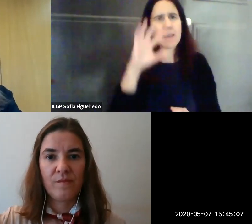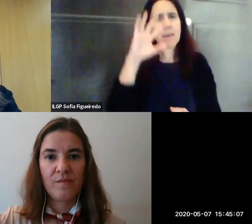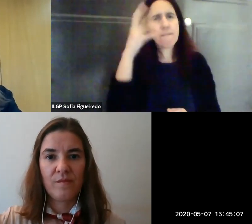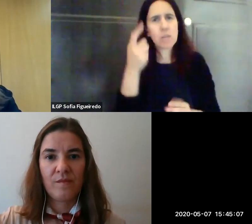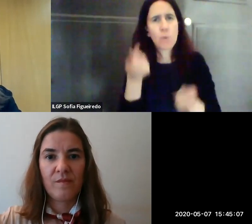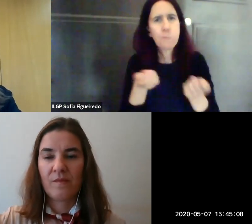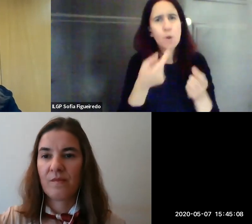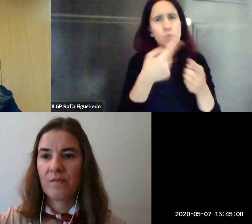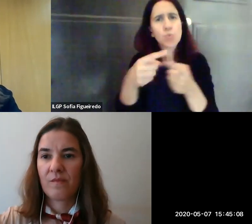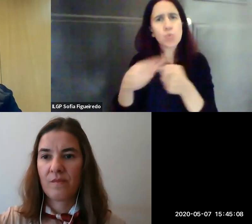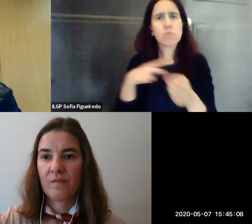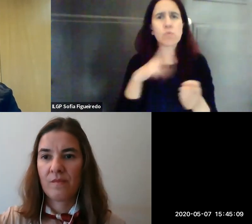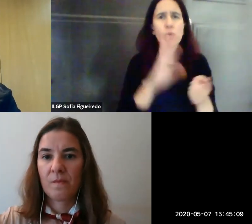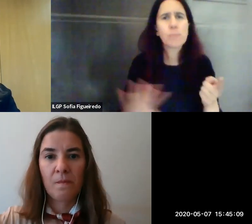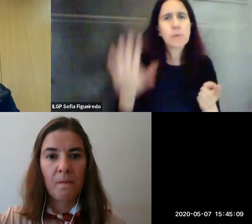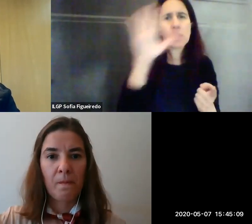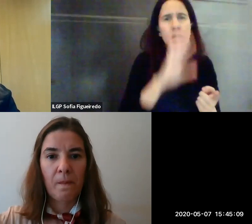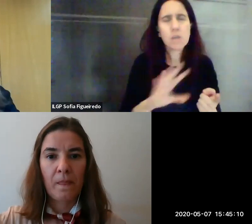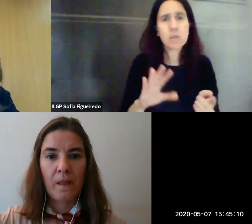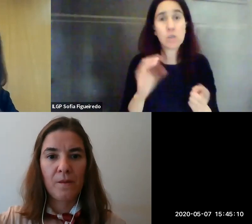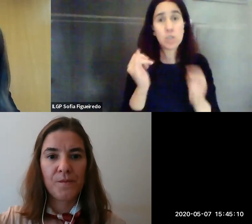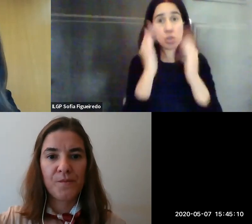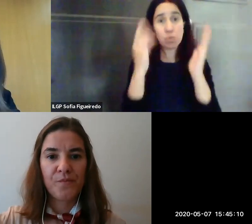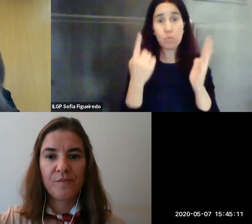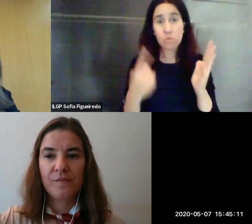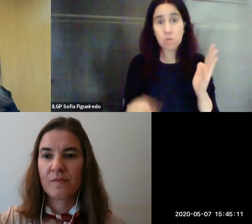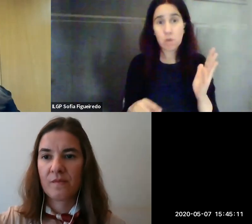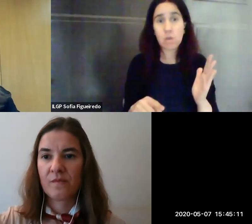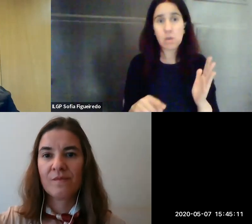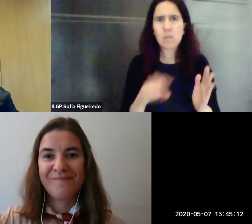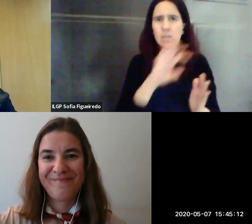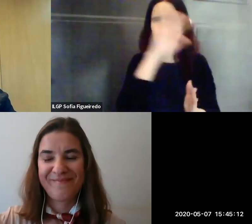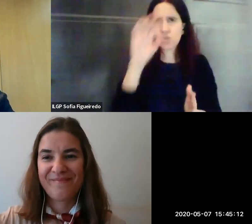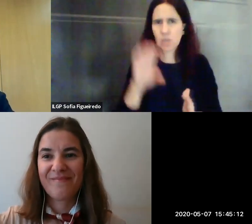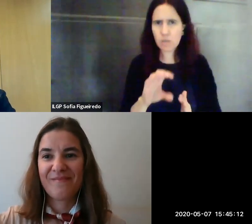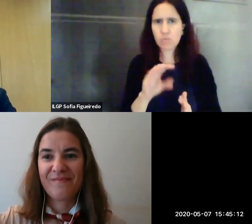acontecendo ao longo do país, o Instituto é constituído por 18 centros distritais,